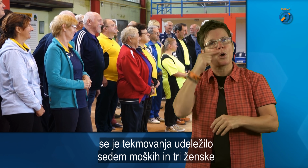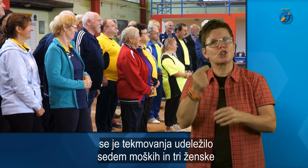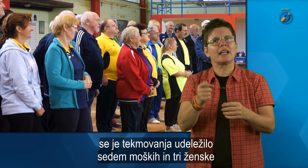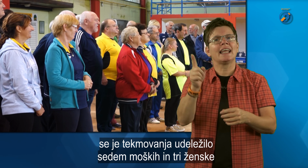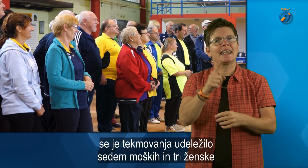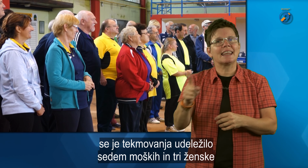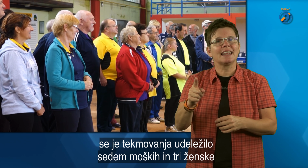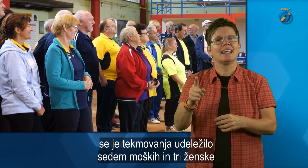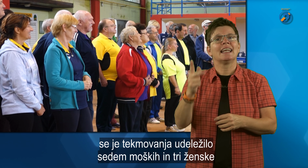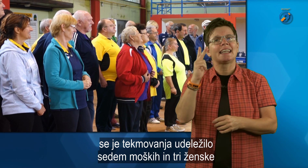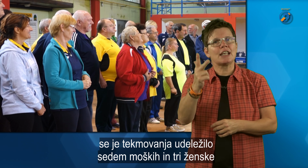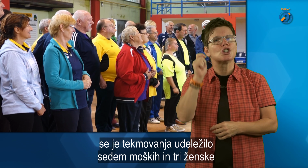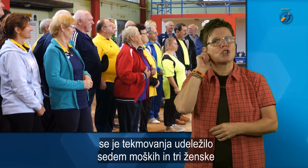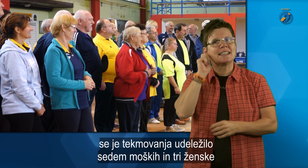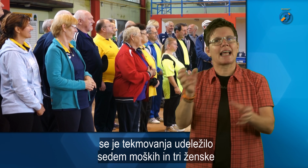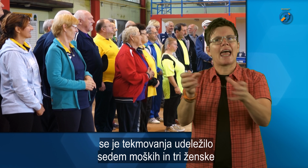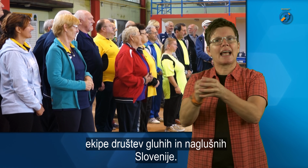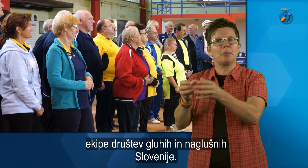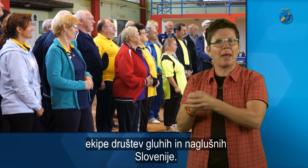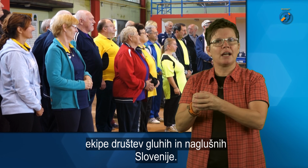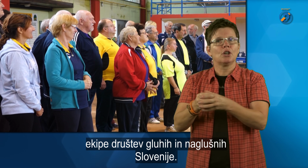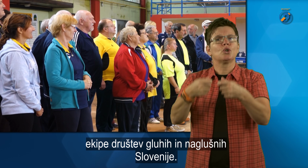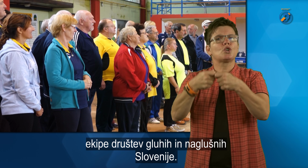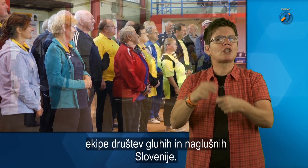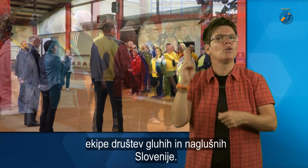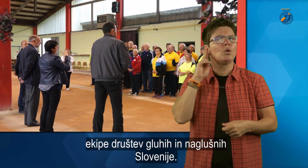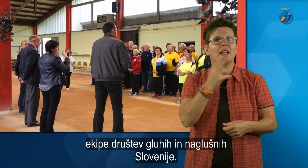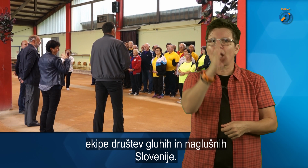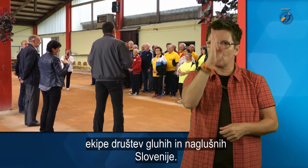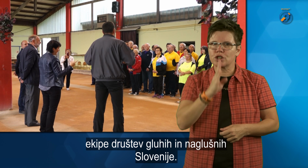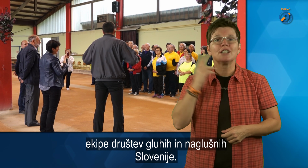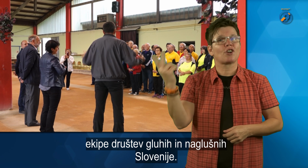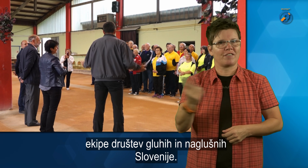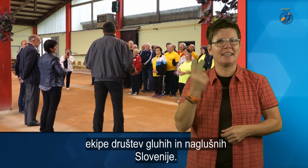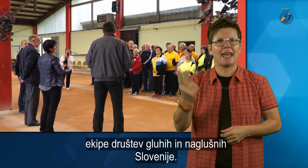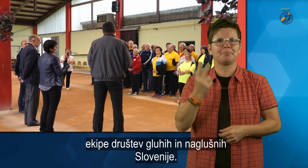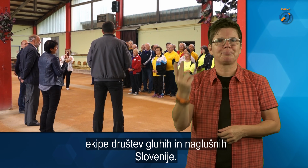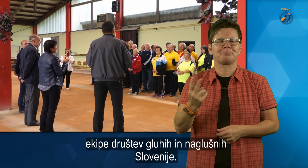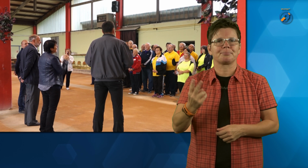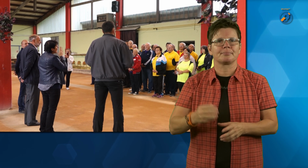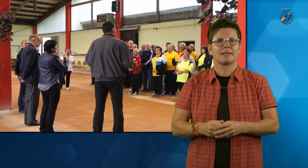3 ženske ekipe Društev gluhih in naglušnih Slovenije.